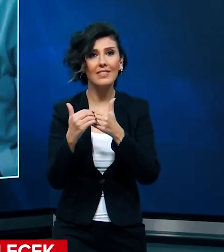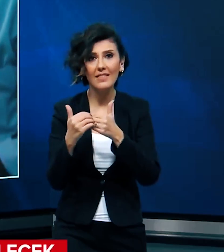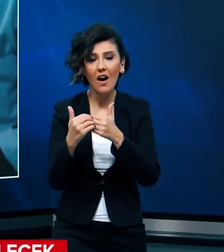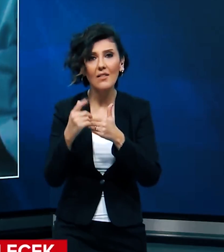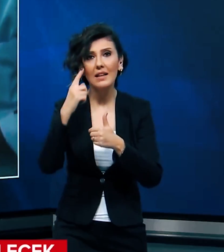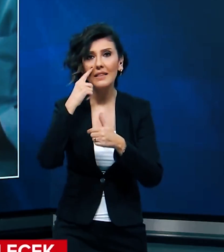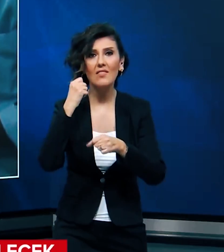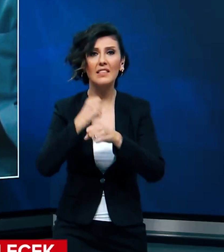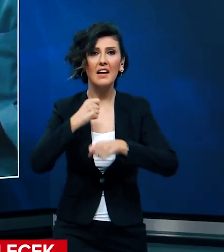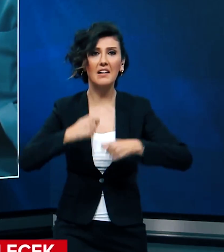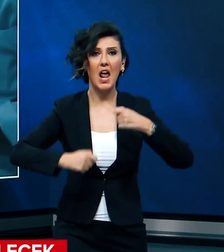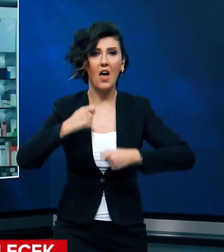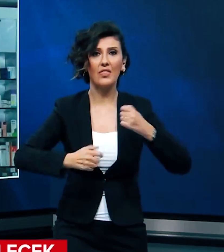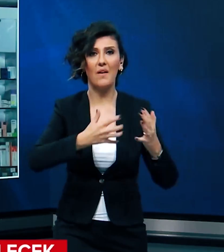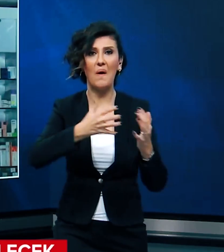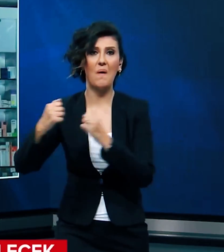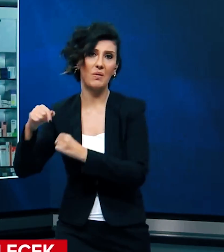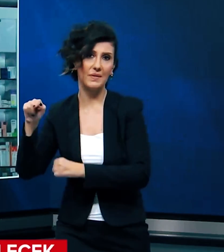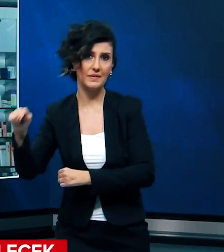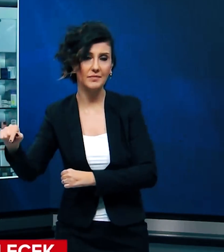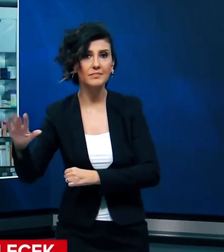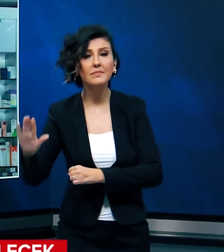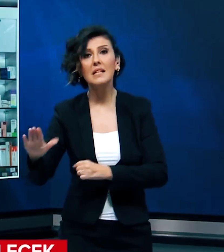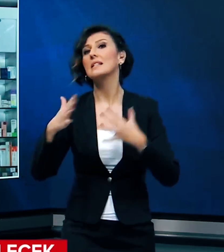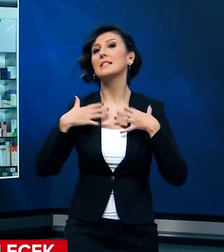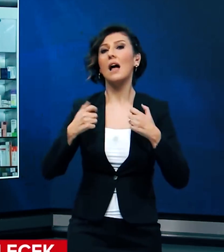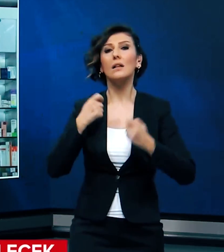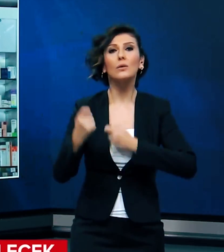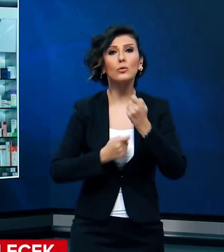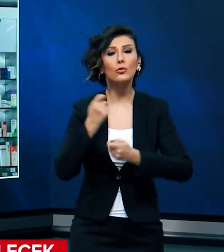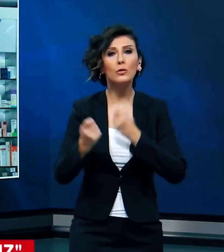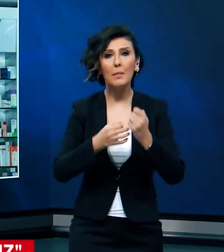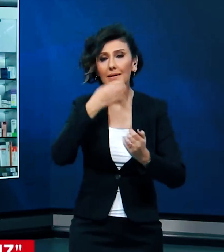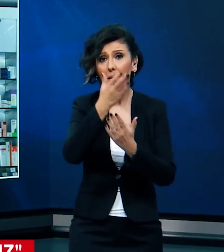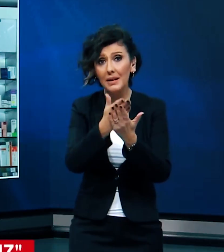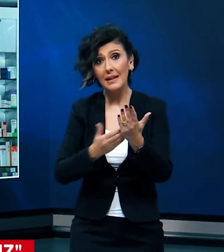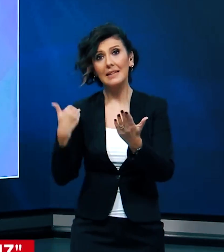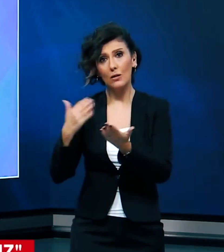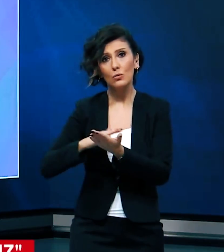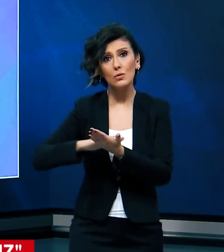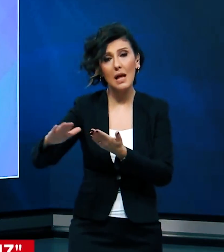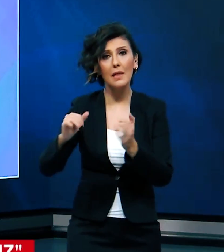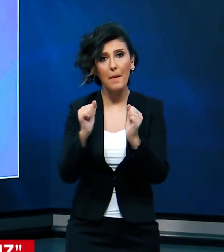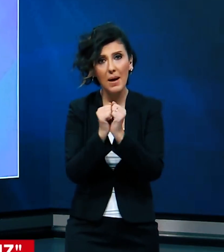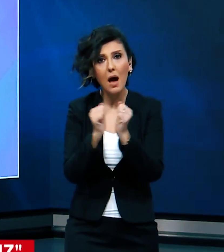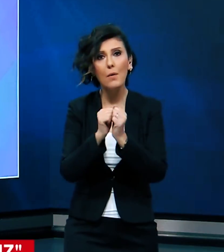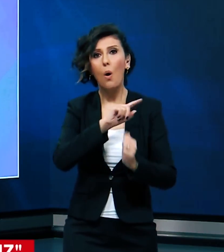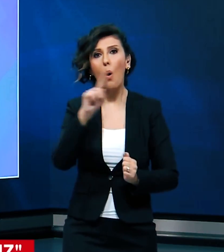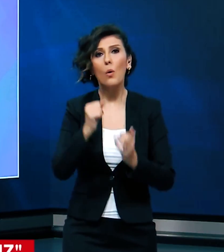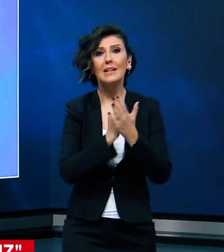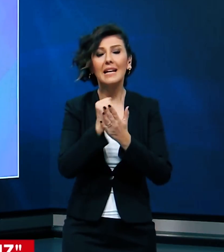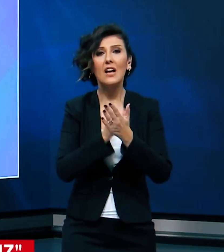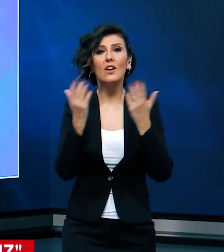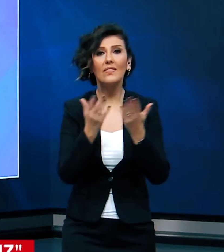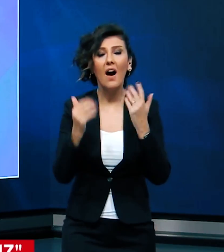tedavileri devlet güvencesi altına alınmış oldu. Sağlık uygulama tebliğindeki yeni düzenlemelerle birlikte 10